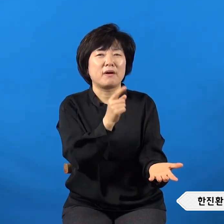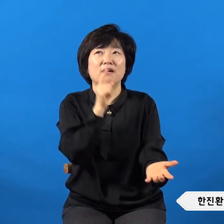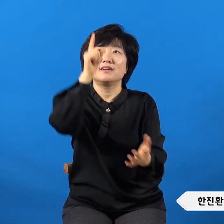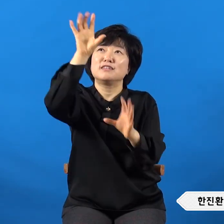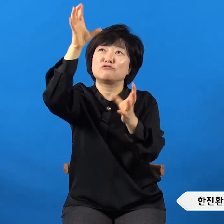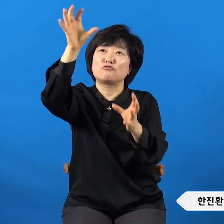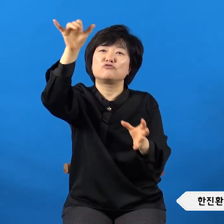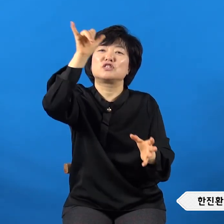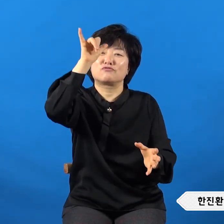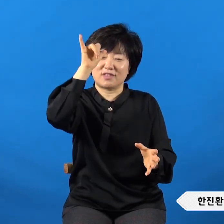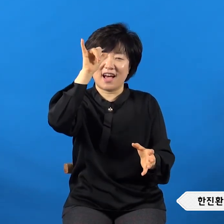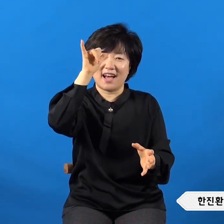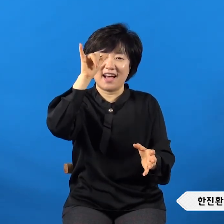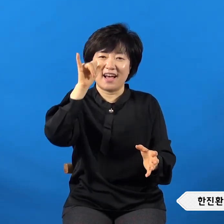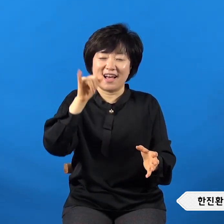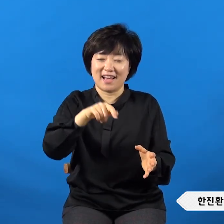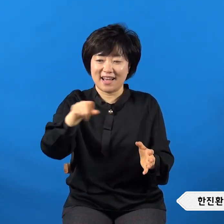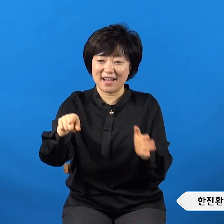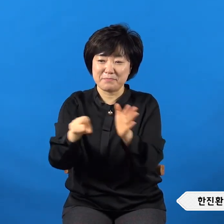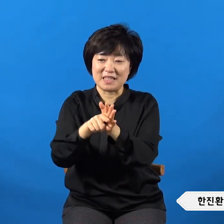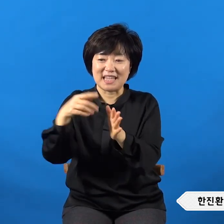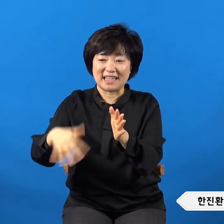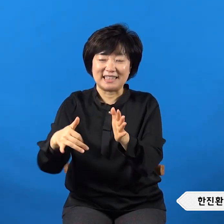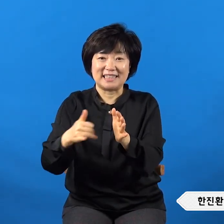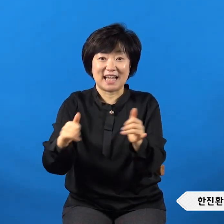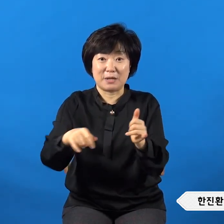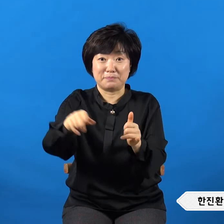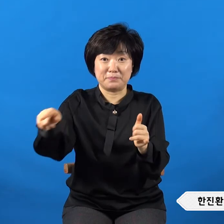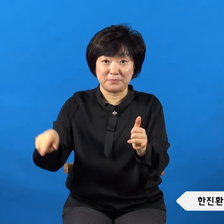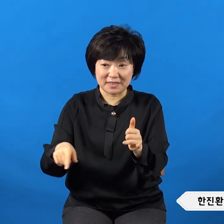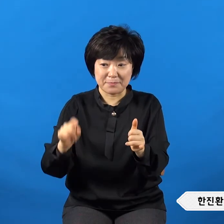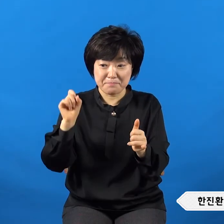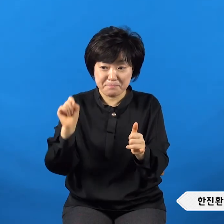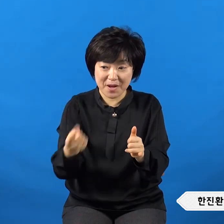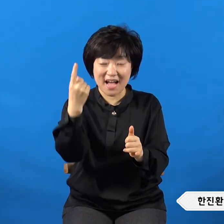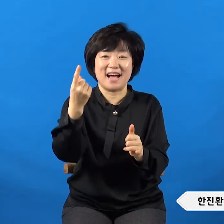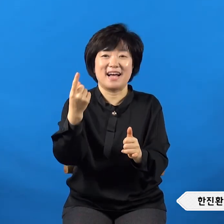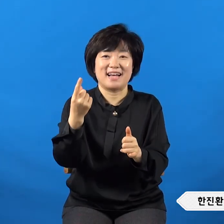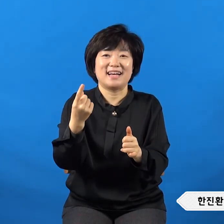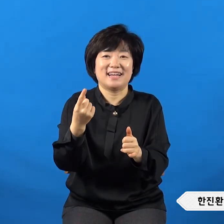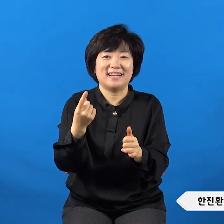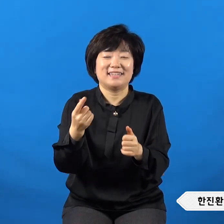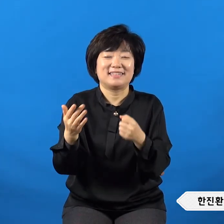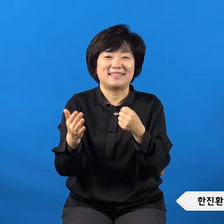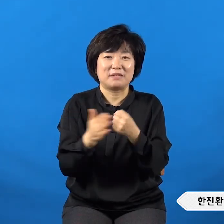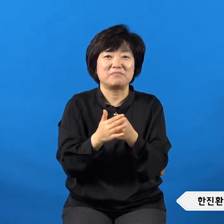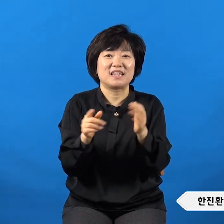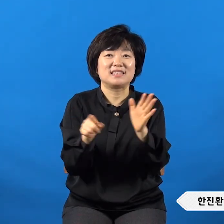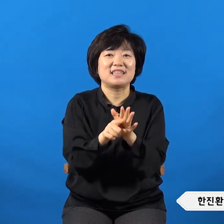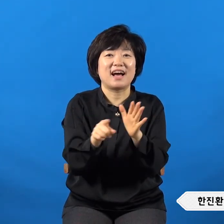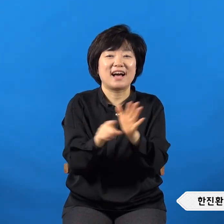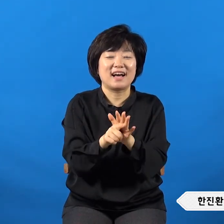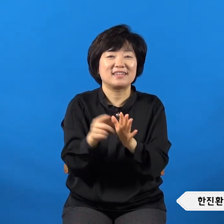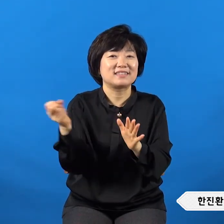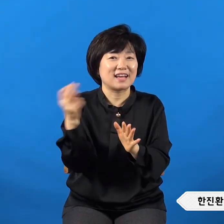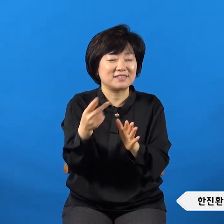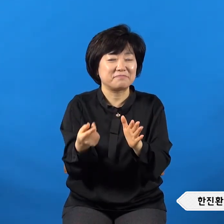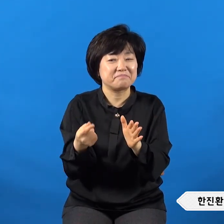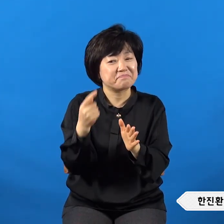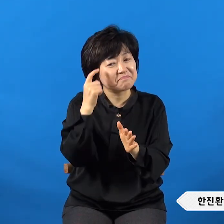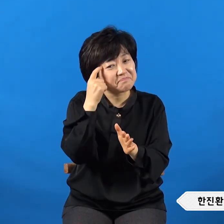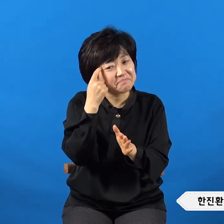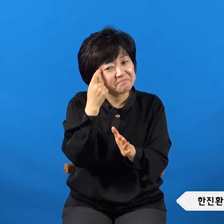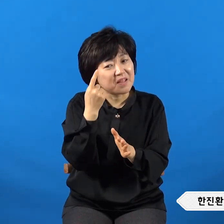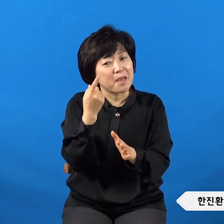모양이다. 그래서 그 중에 불신자들 중에는 그것이 계기가 되어서 좀 이 신앙에 대해서 한번